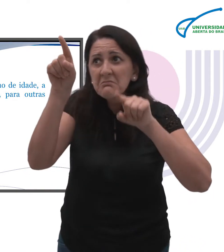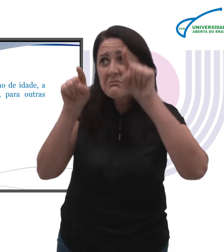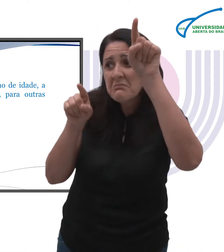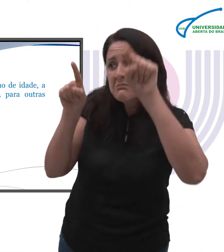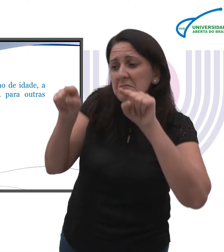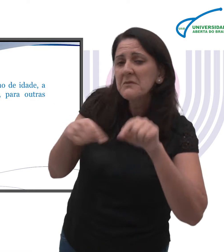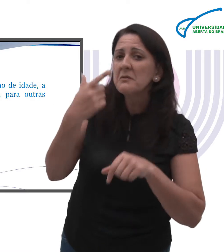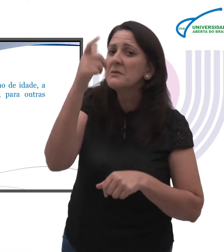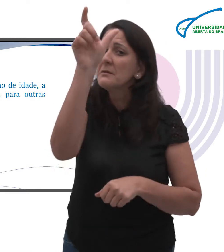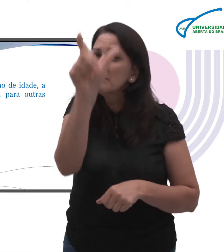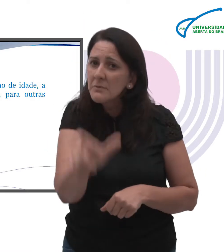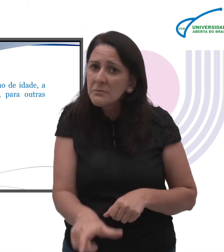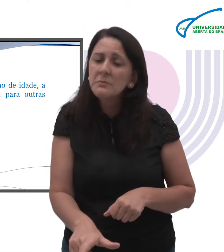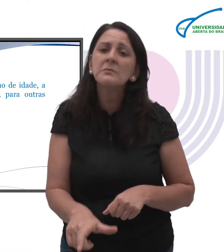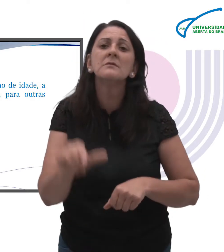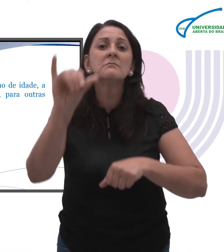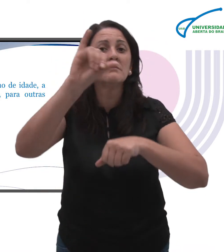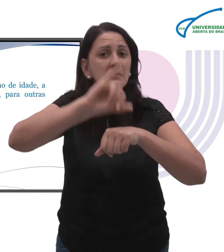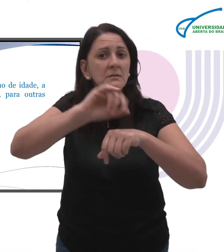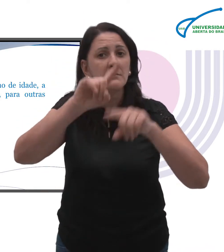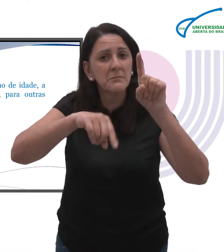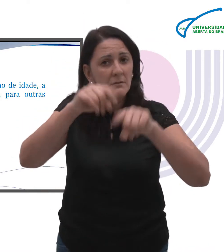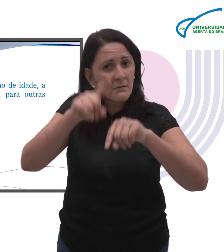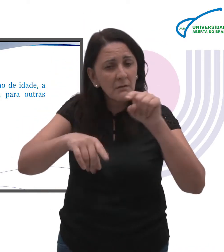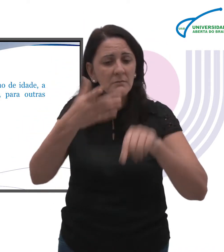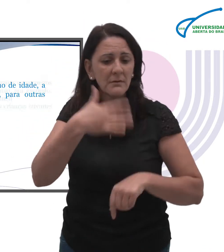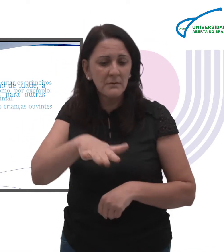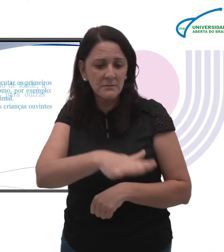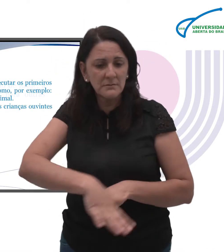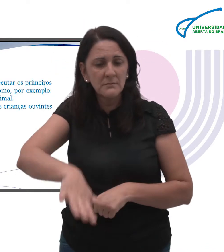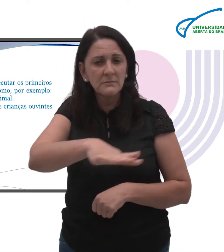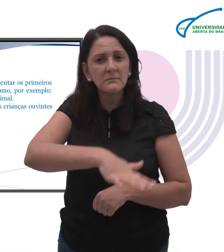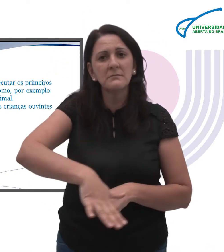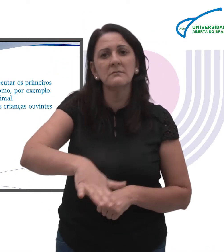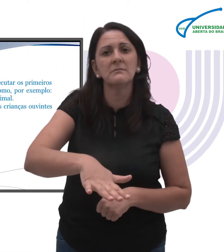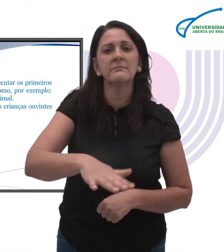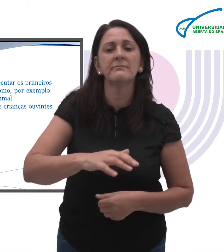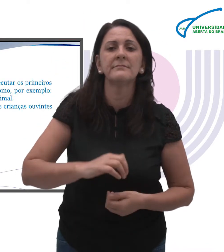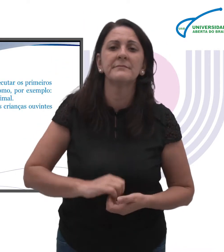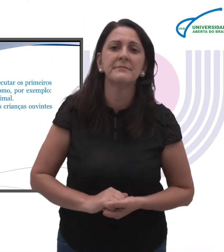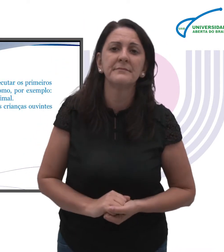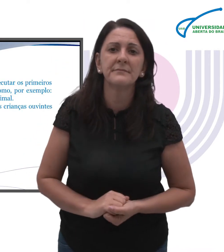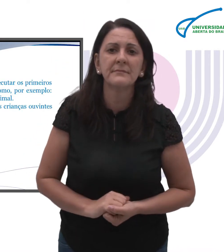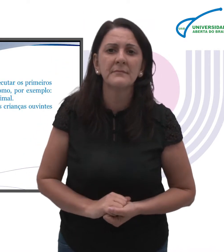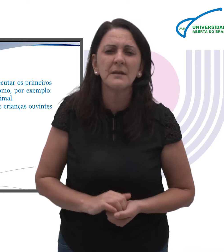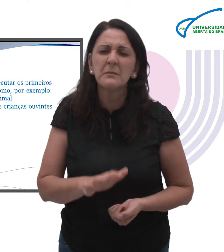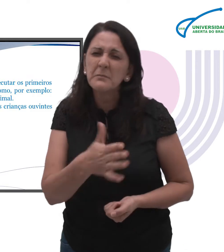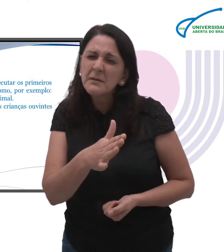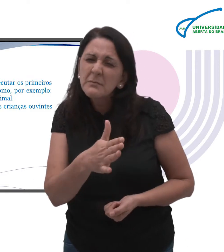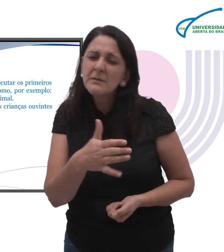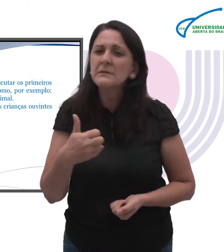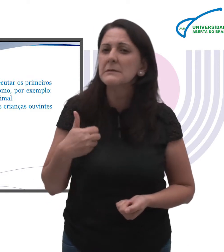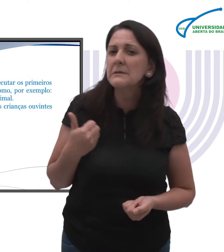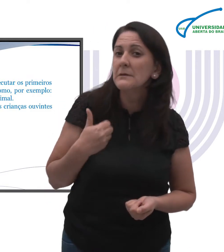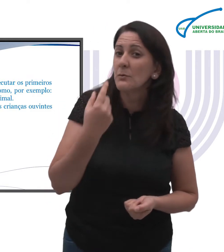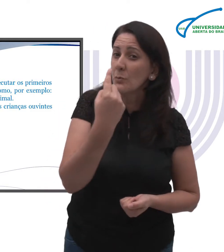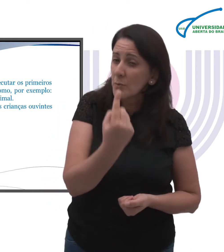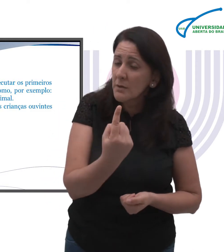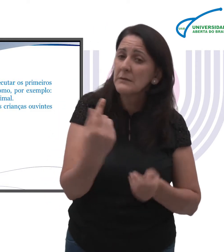mesma, para outras pessoas e para objetos do ambiente. Por volta